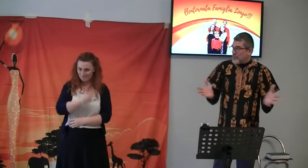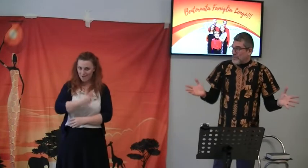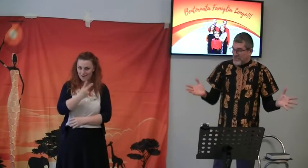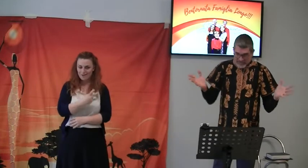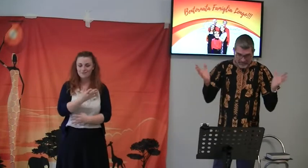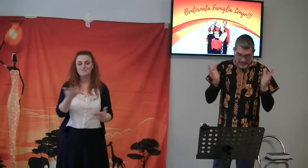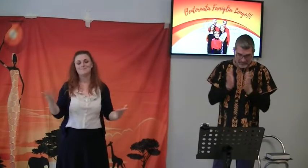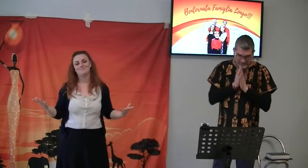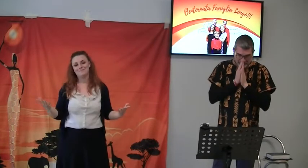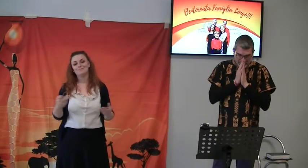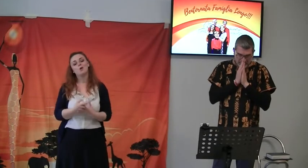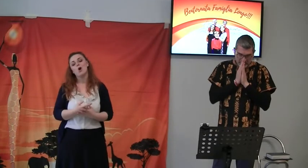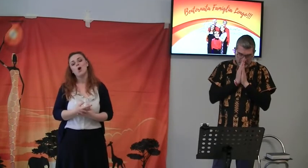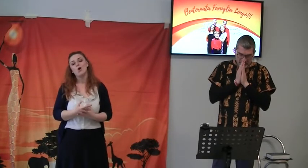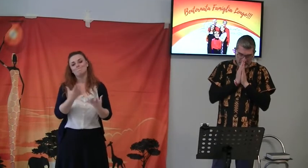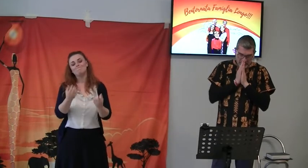Purtroppo questa è la realtà.